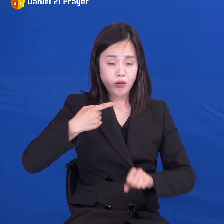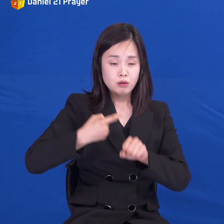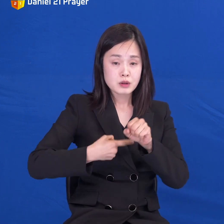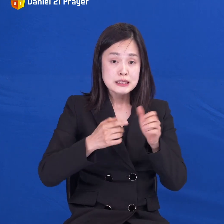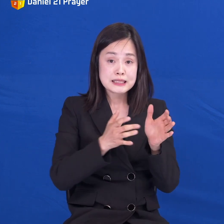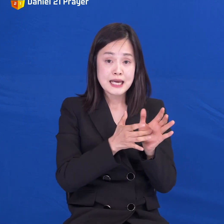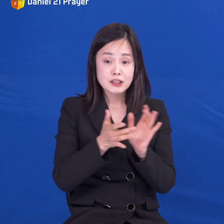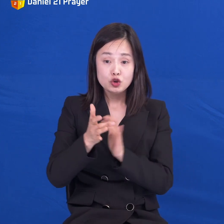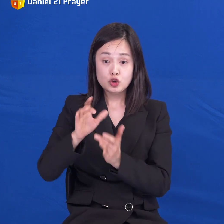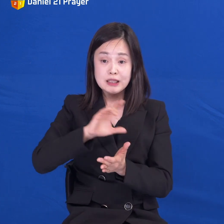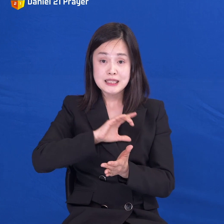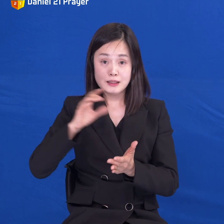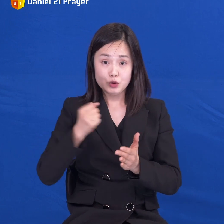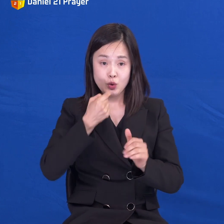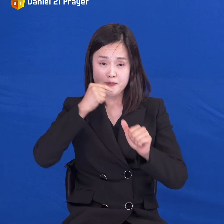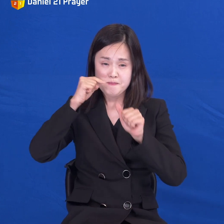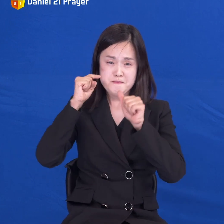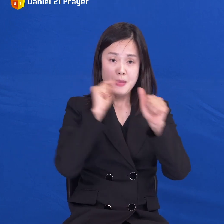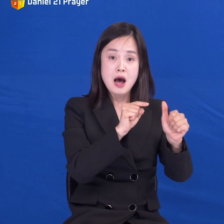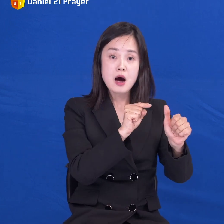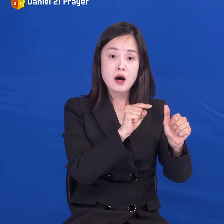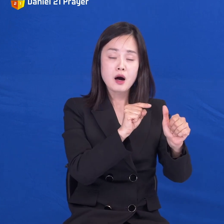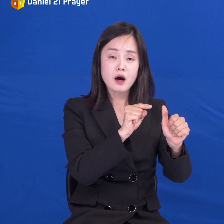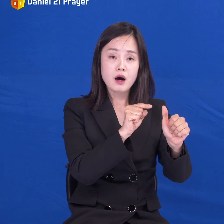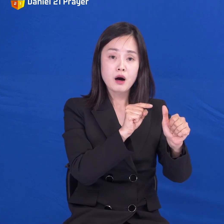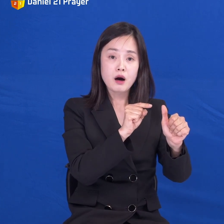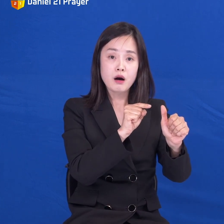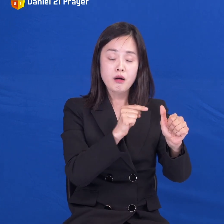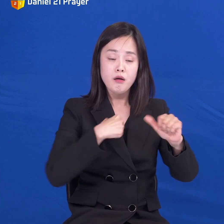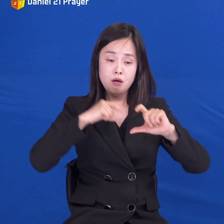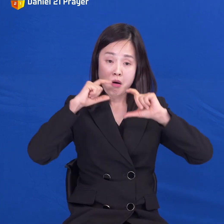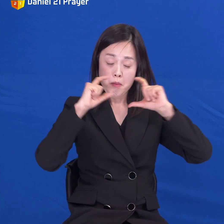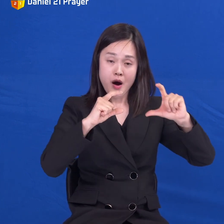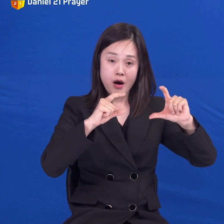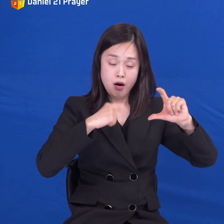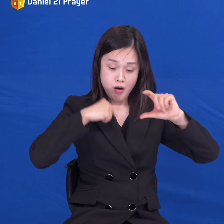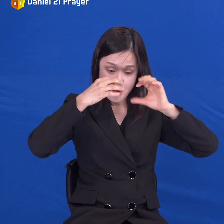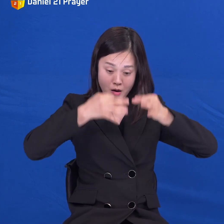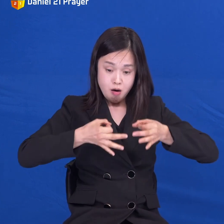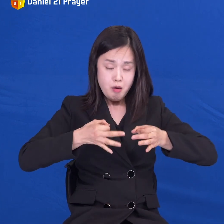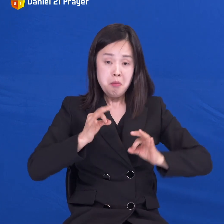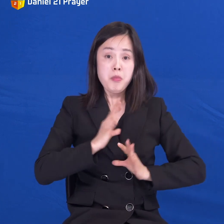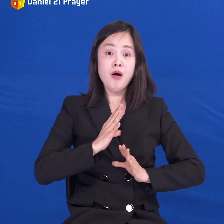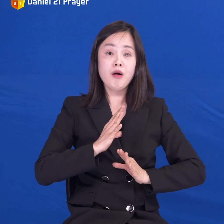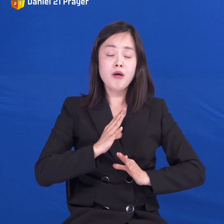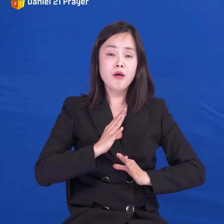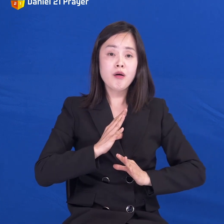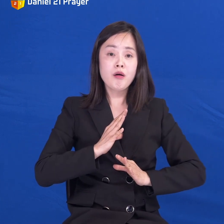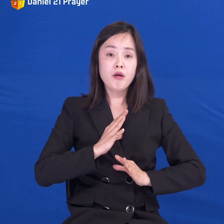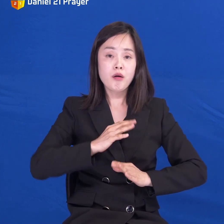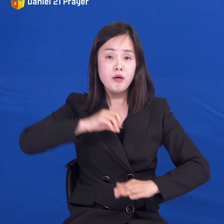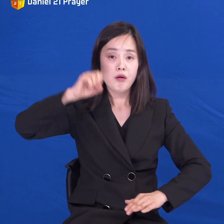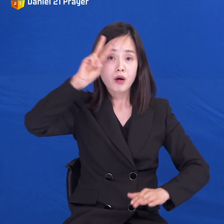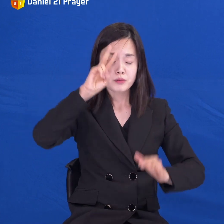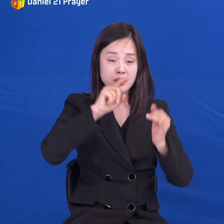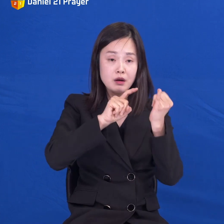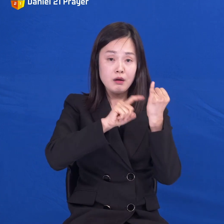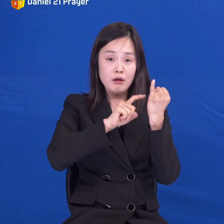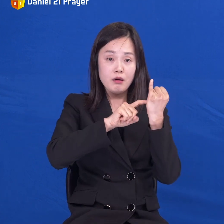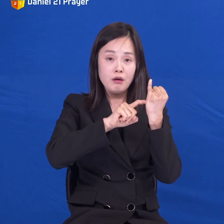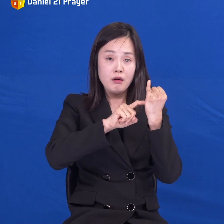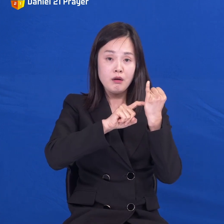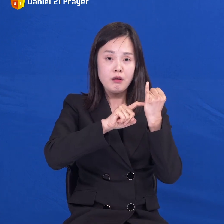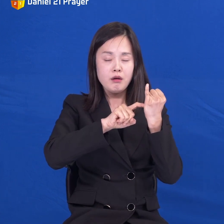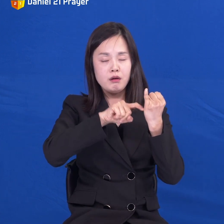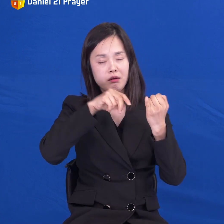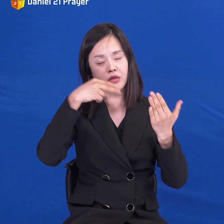하면서 선포를 하는 거예요. 깜짝 놀랐습니다. 제 자신이. 그런데 이 아이가 퍽 쓰러지면서 한참 있다 일어나는데 예수 예수